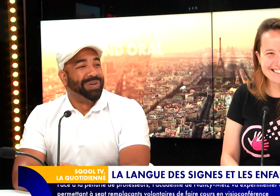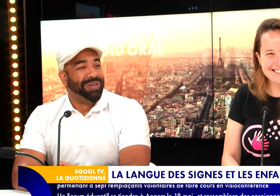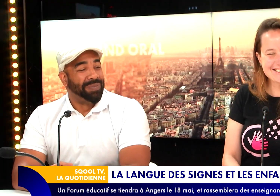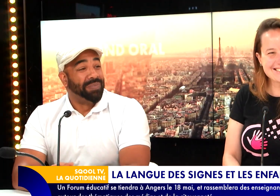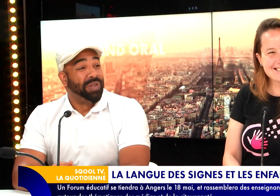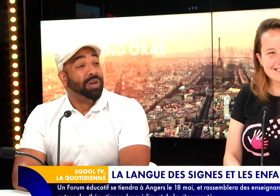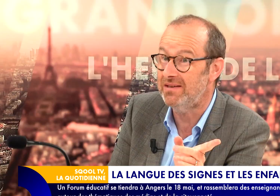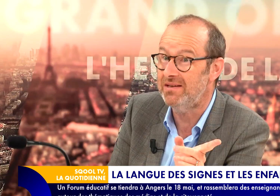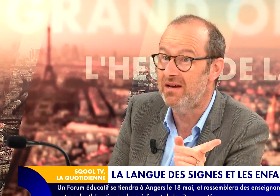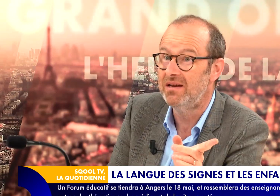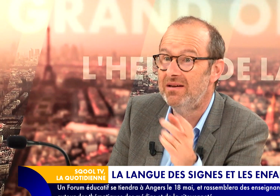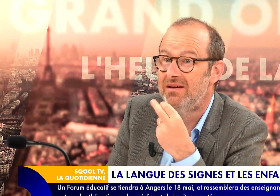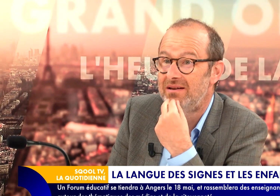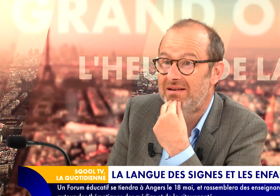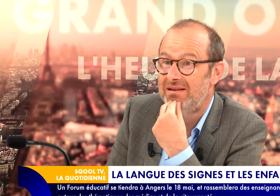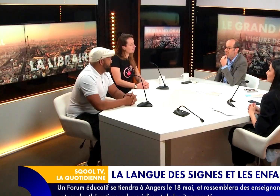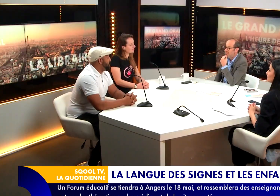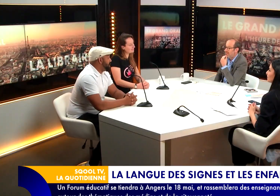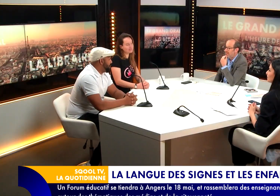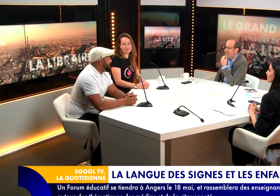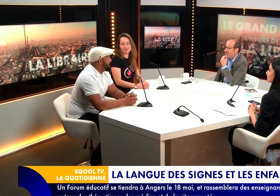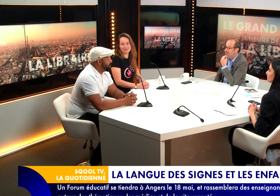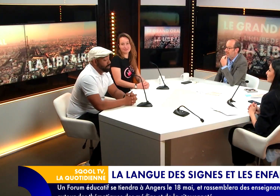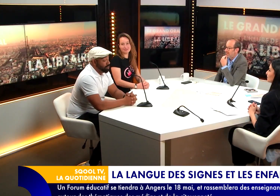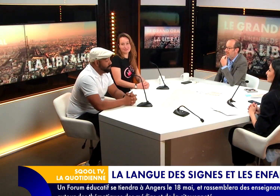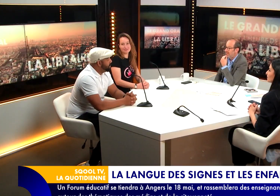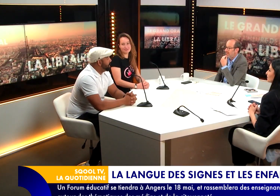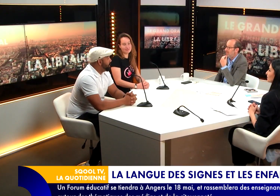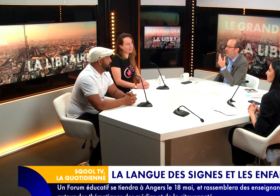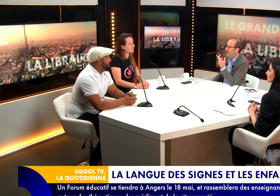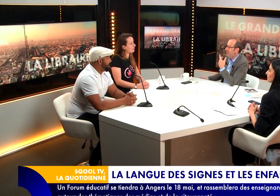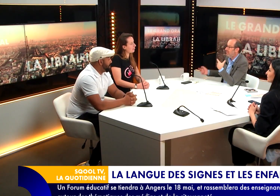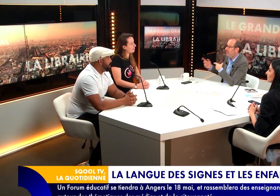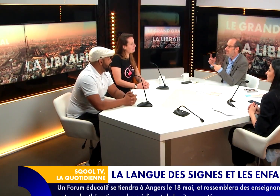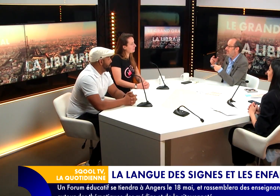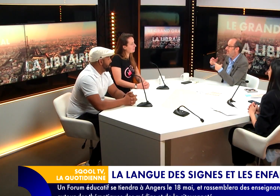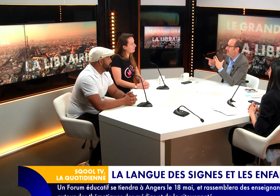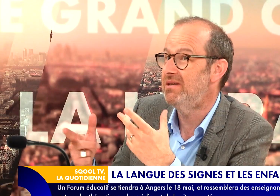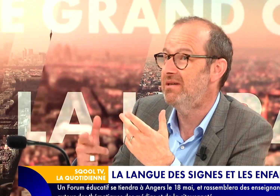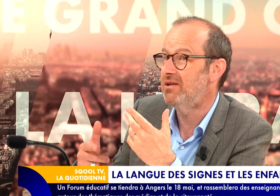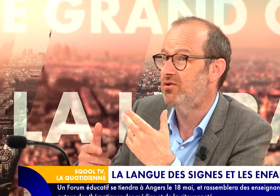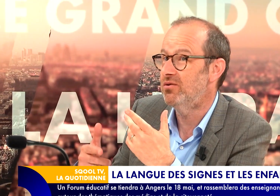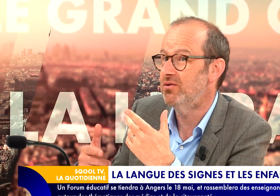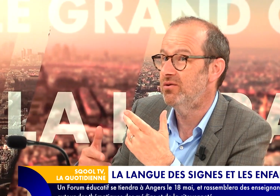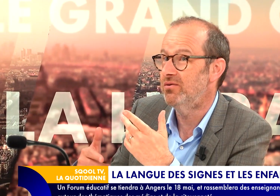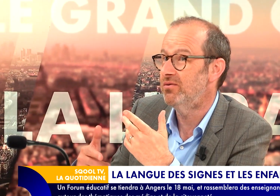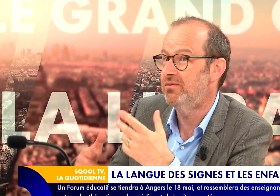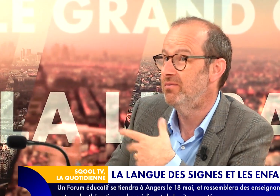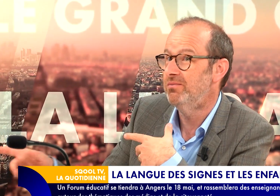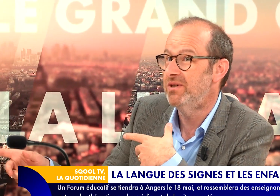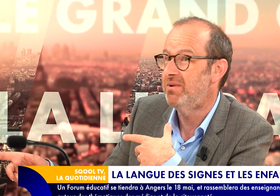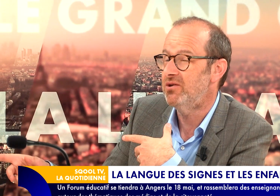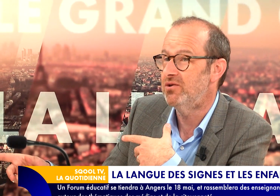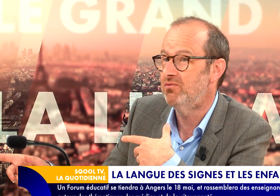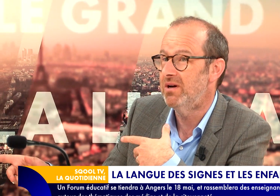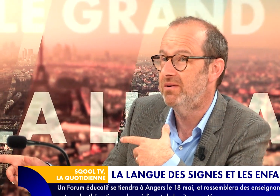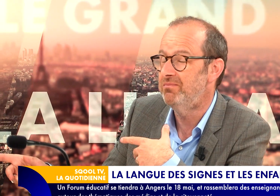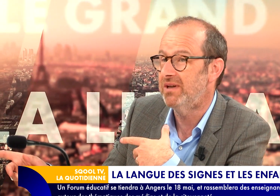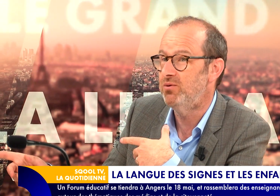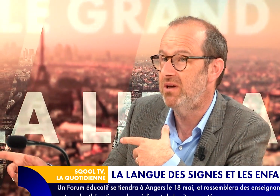elle est obligatoire, c'est obligatoire, ça oui. Depuis 1995, obligé de. Et quand je suis interprète en langue des signes et que je dois traduire